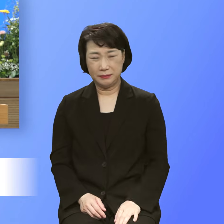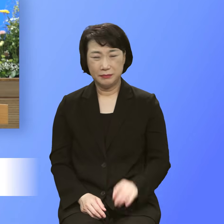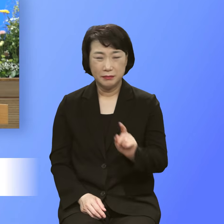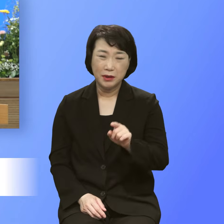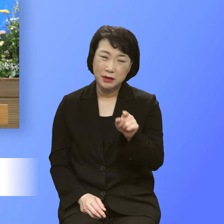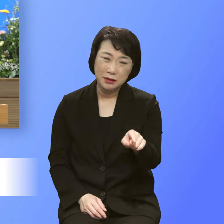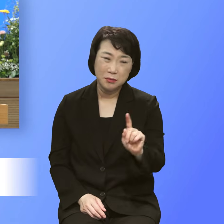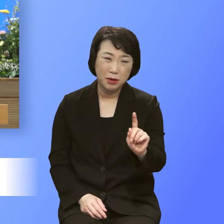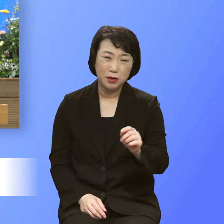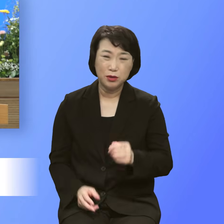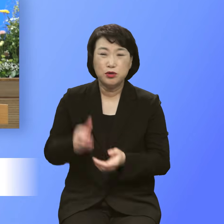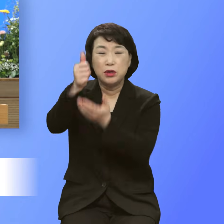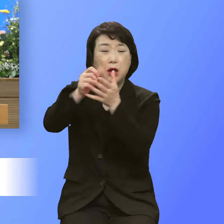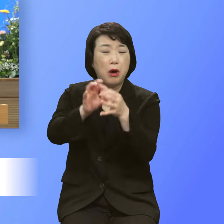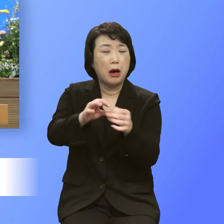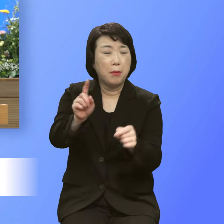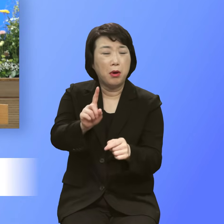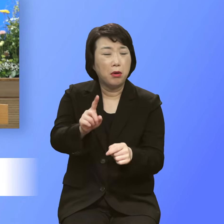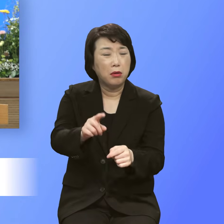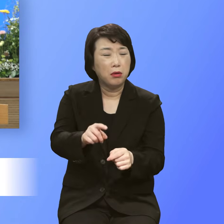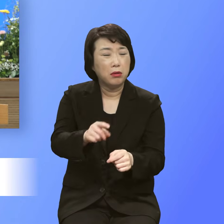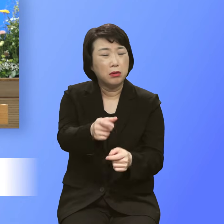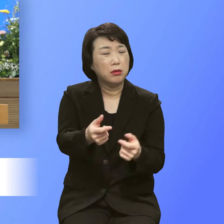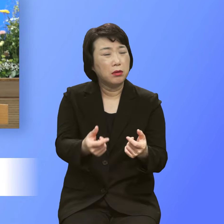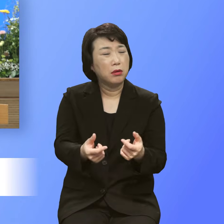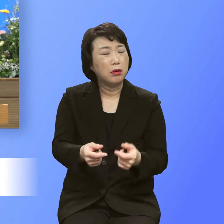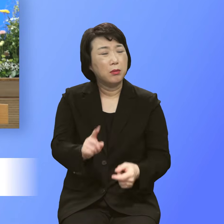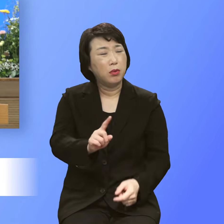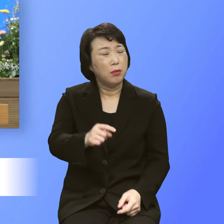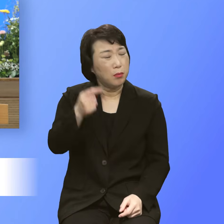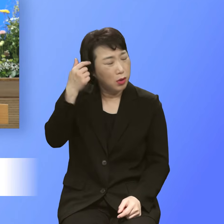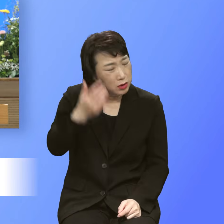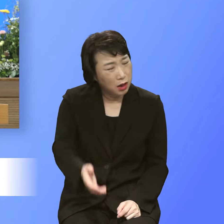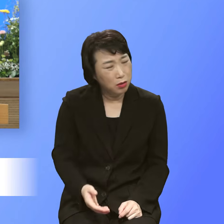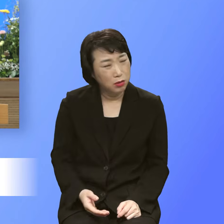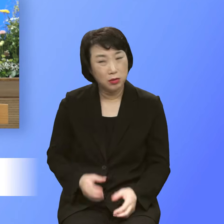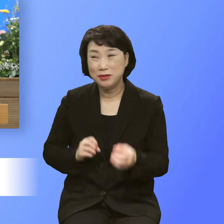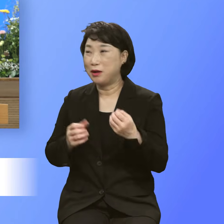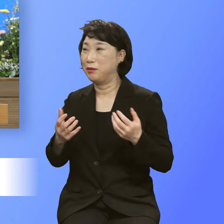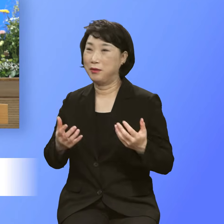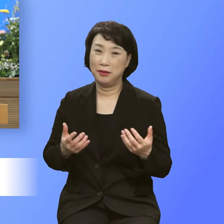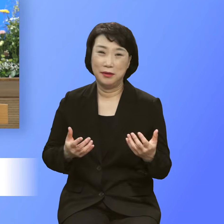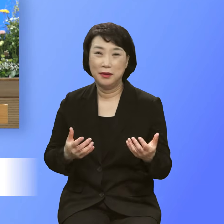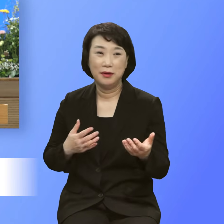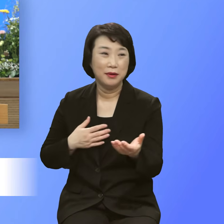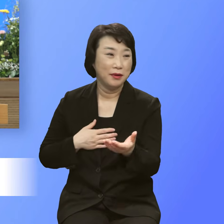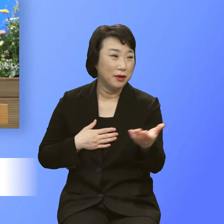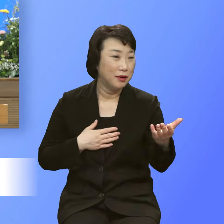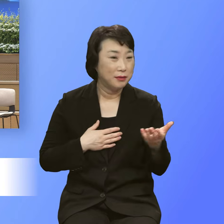너는 나와 관계가 그것밖에 안 되냐? 라고 할 때 뭐라고 답변했는데